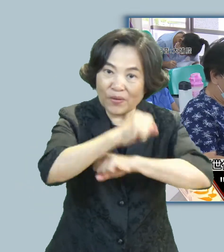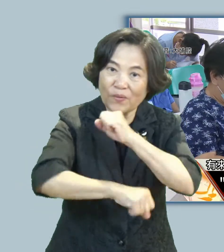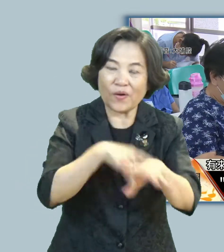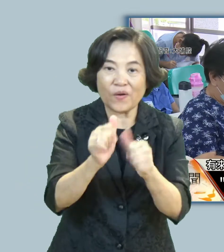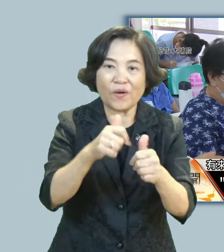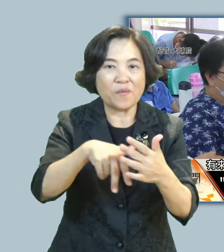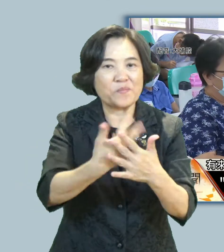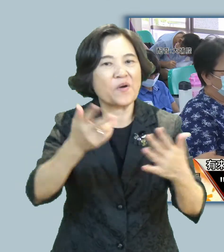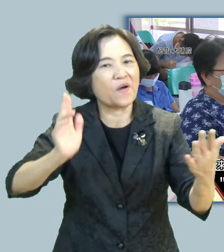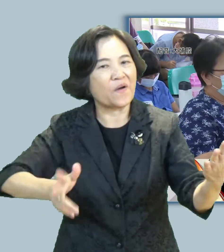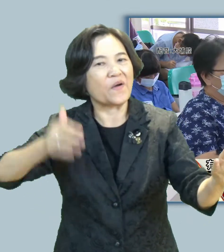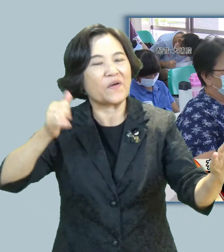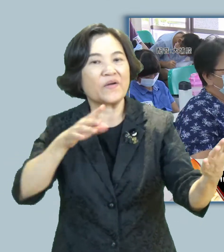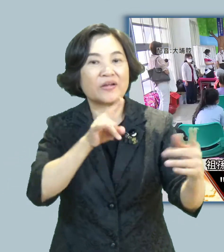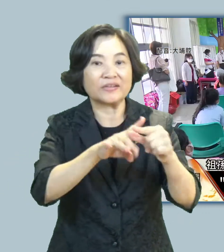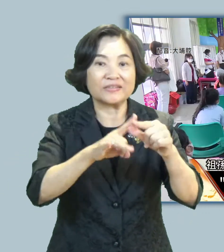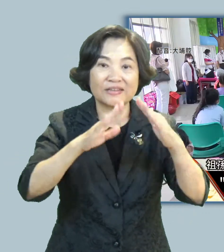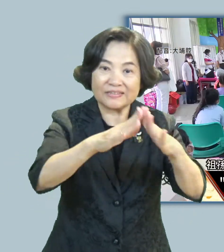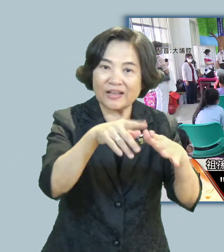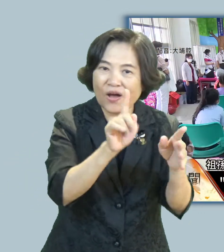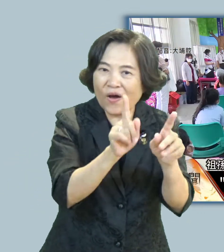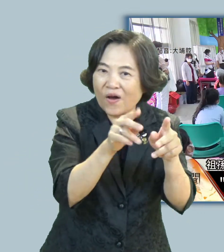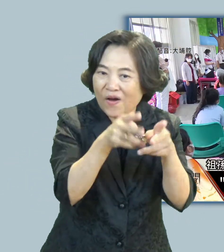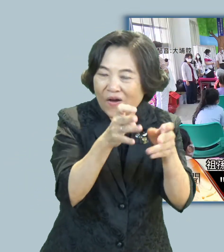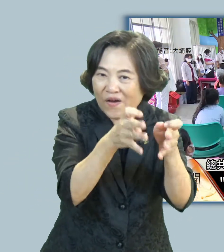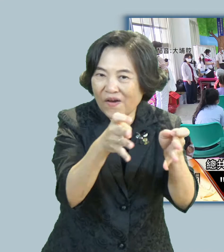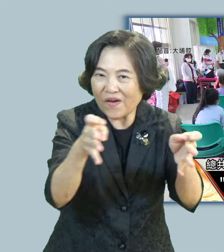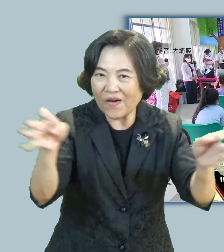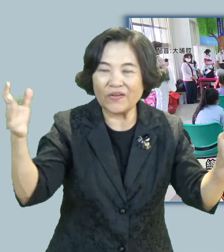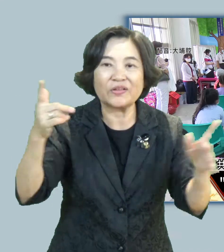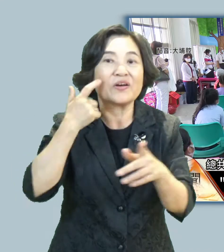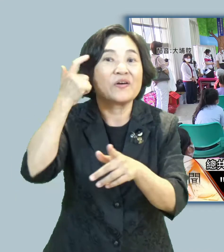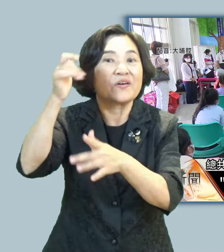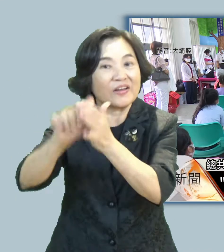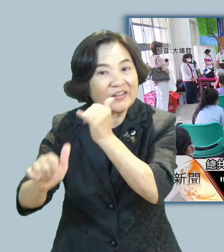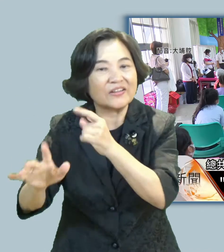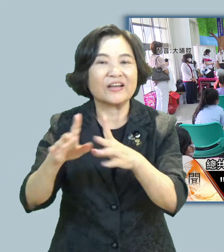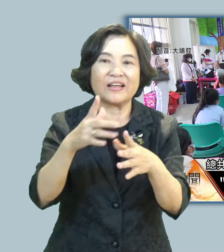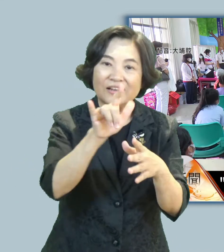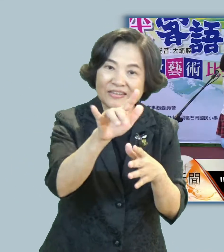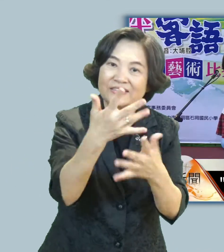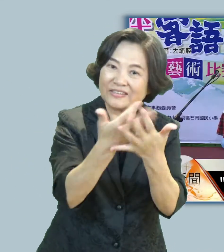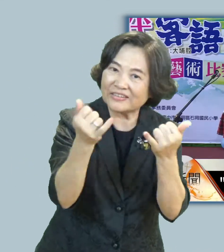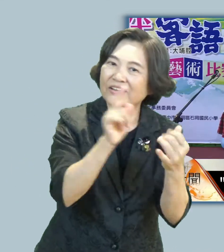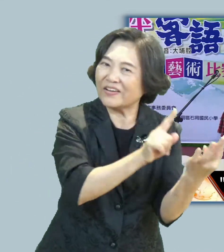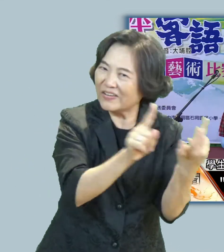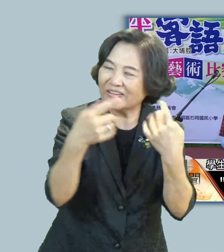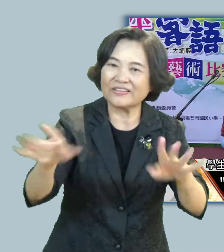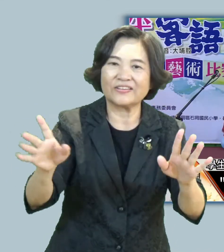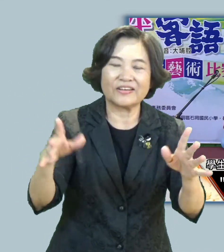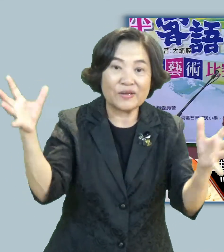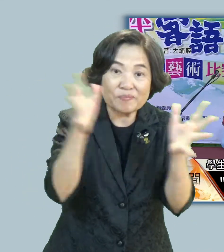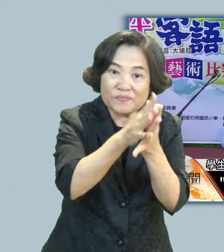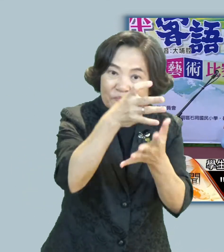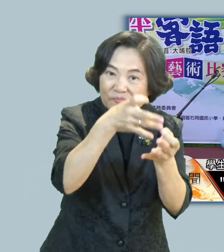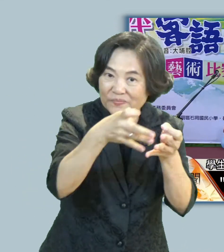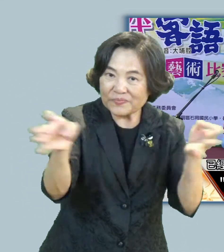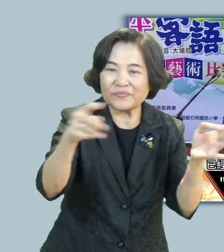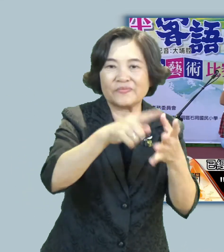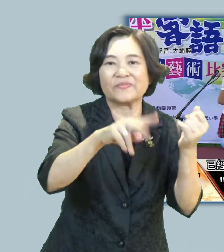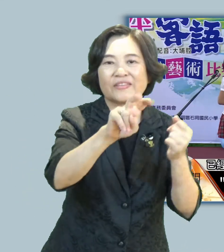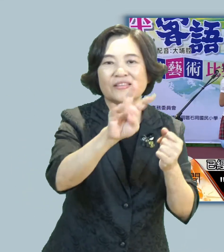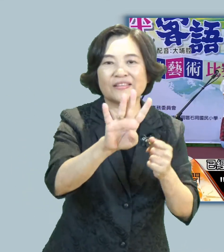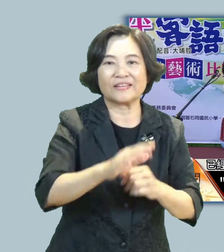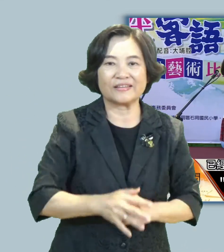赛，由台中市内嘅亲子子孙师生来表演，总共24参加比赛。 学生嘅讲古比赛，吃